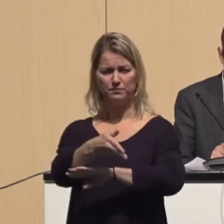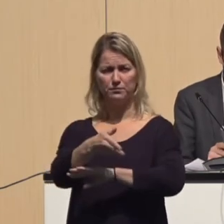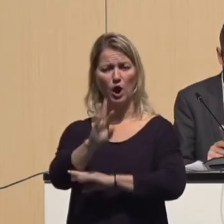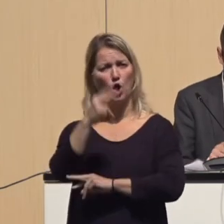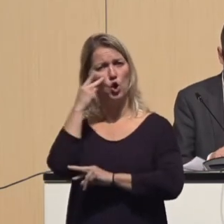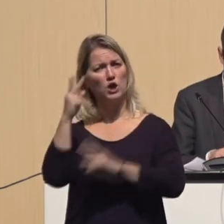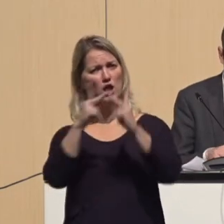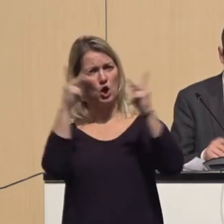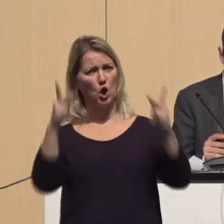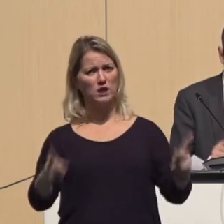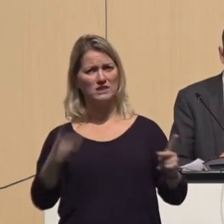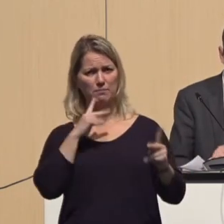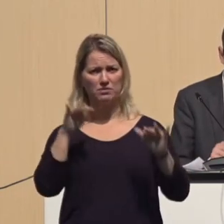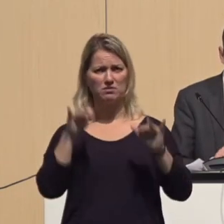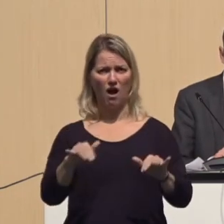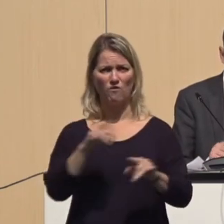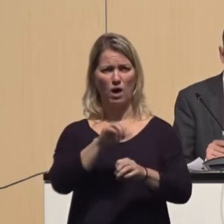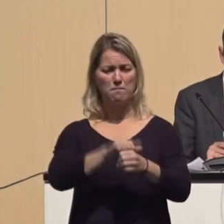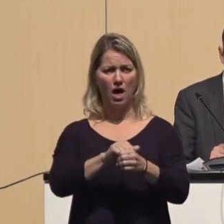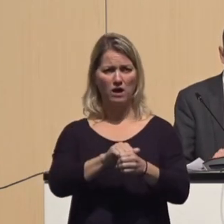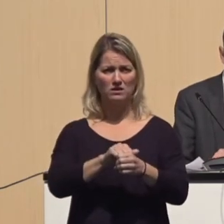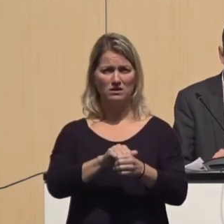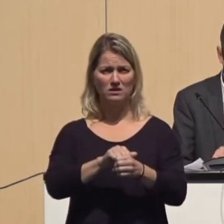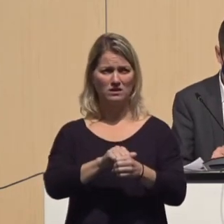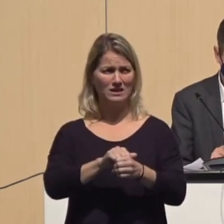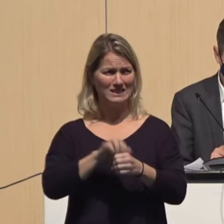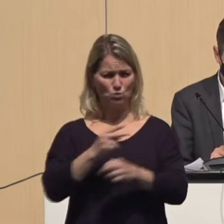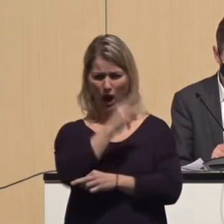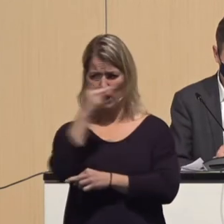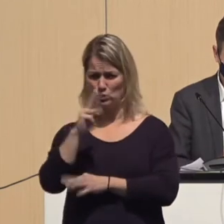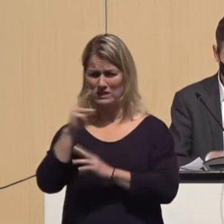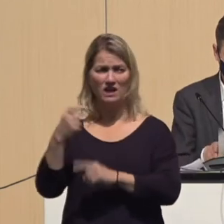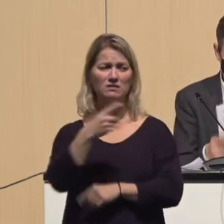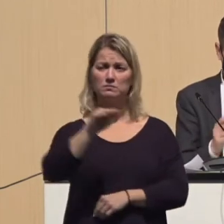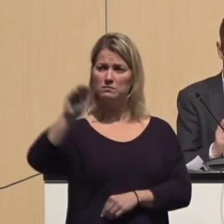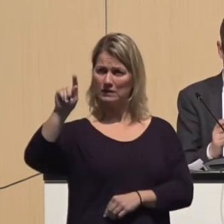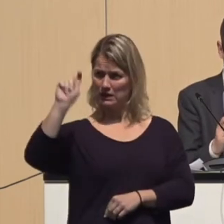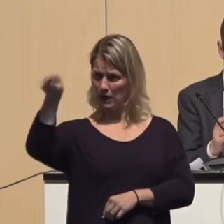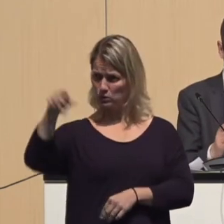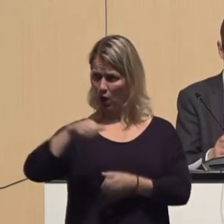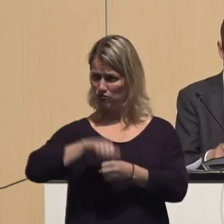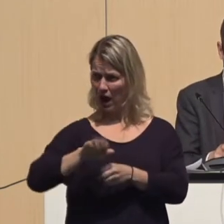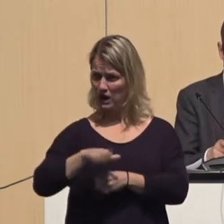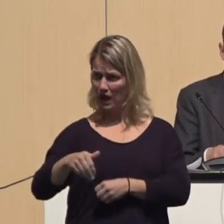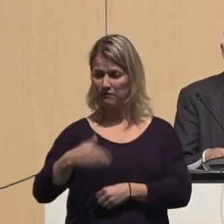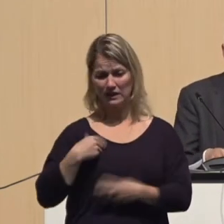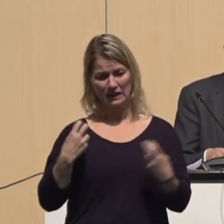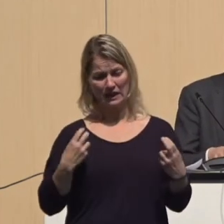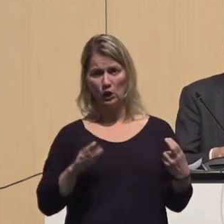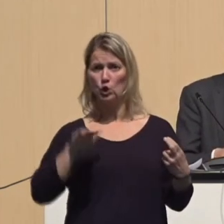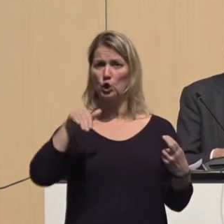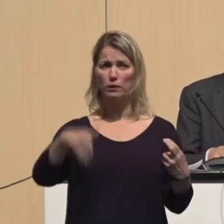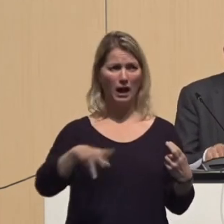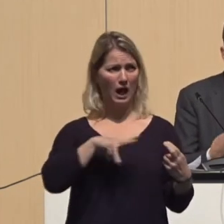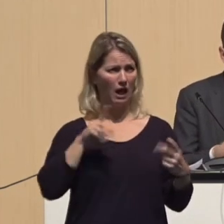hier seit über 2 Stunden und Sie erklären den Leuten draußen, sie dürfen aber nie auf den Markt gehen. Wir sitzen hier länger, als jeder Dresdner am Ende